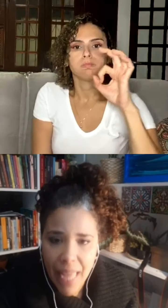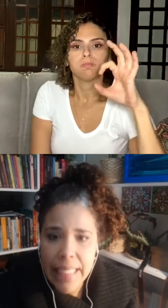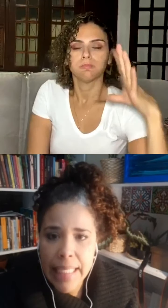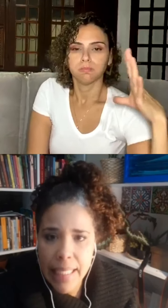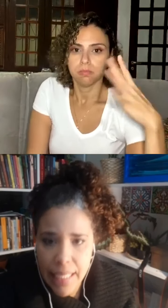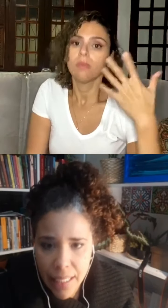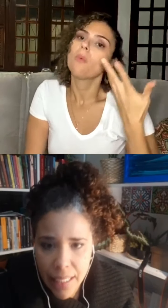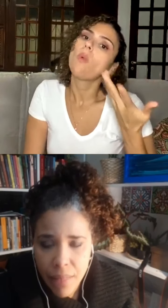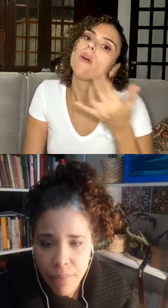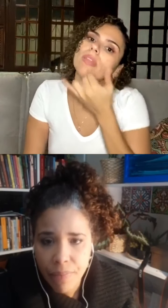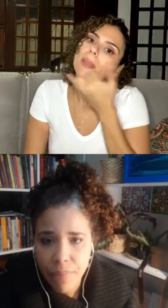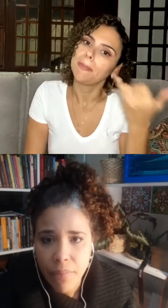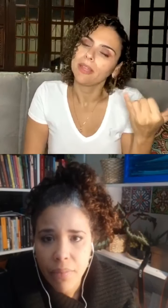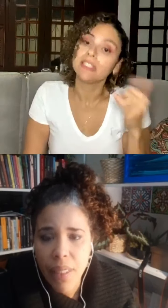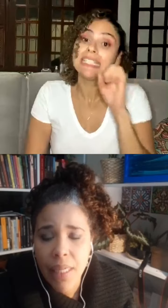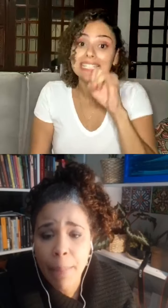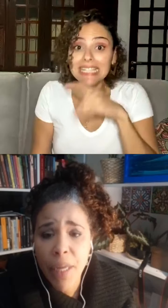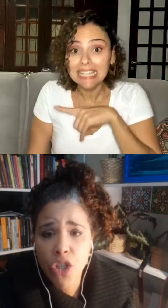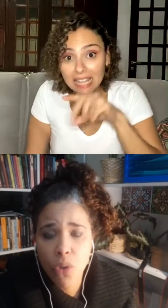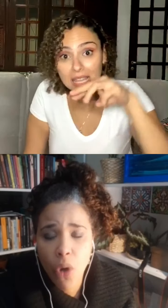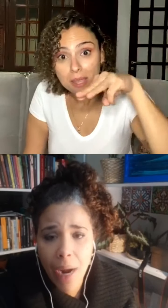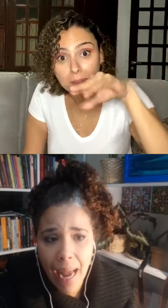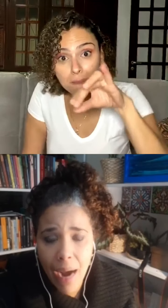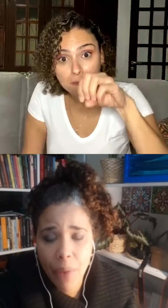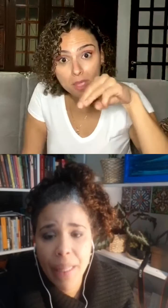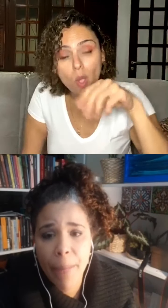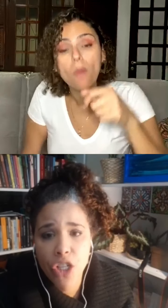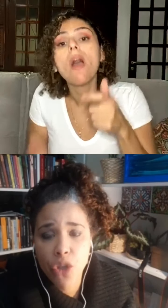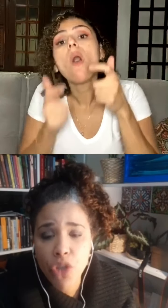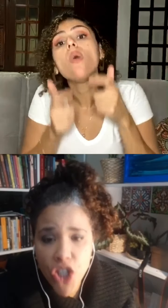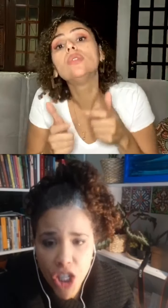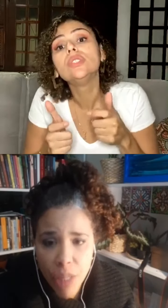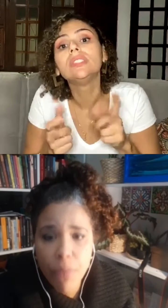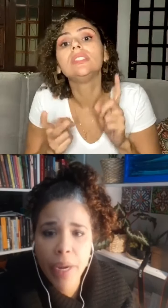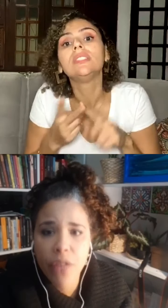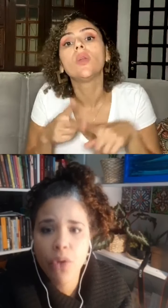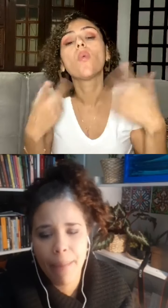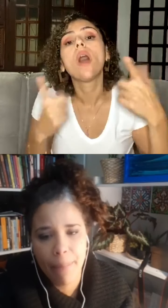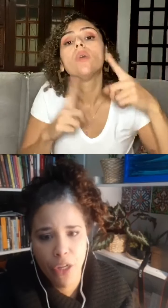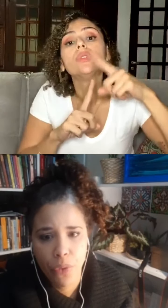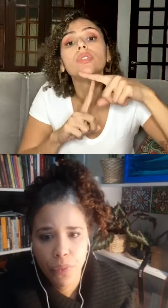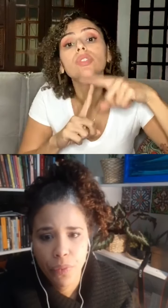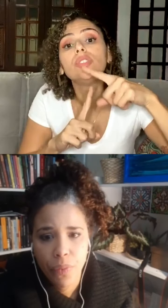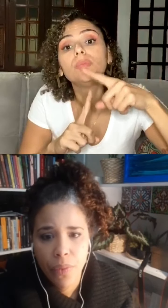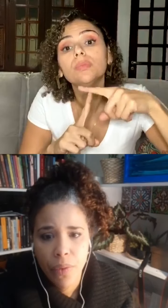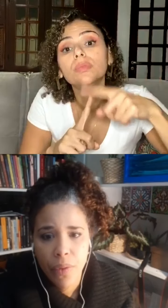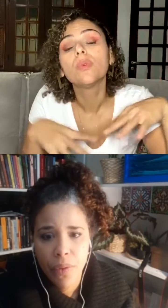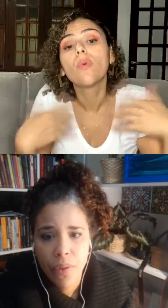engravidar, sim. Depende do local e depende do tipo e do tamanho.